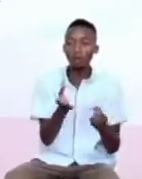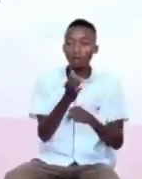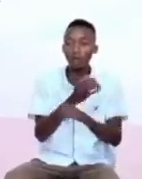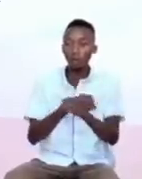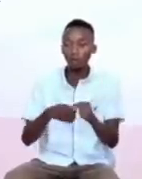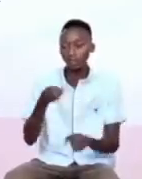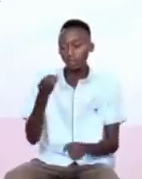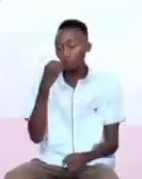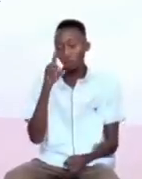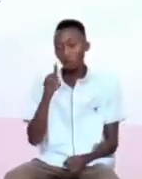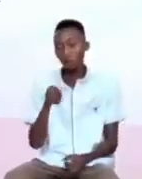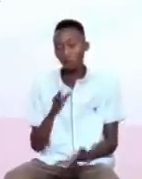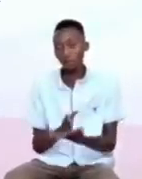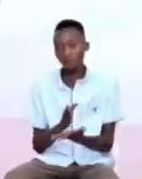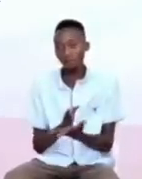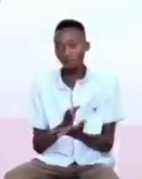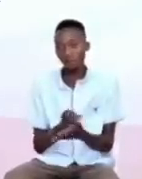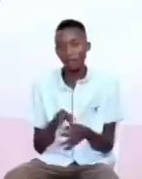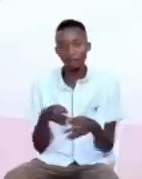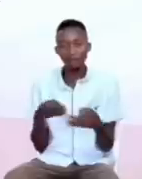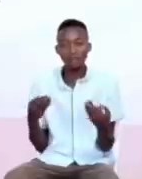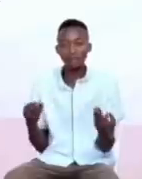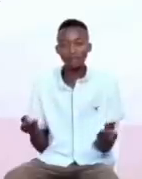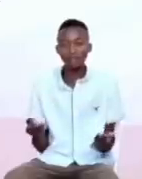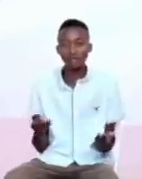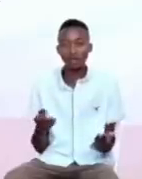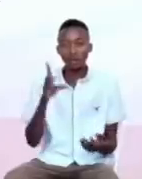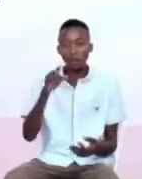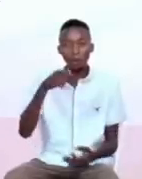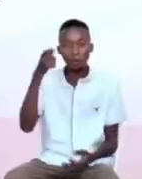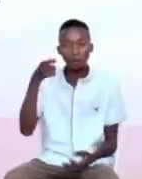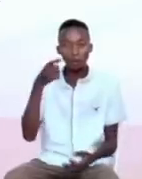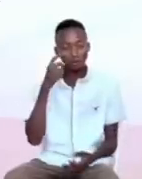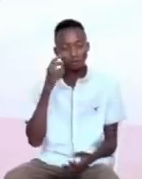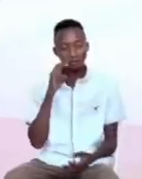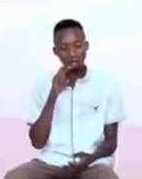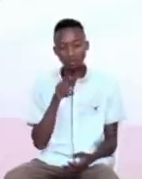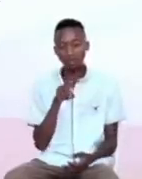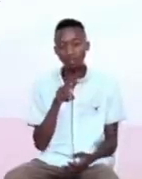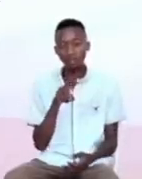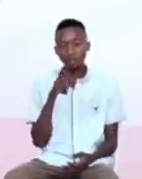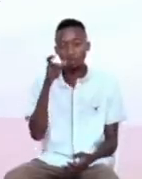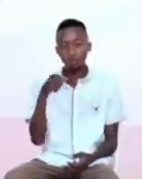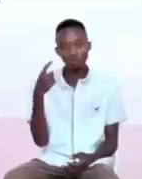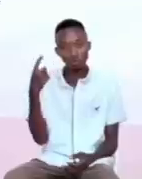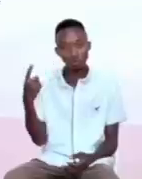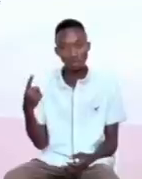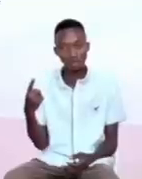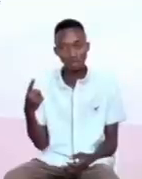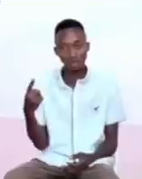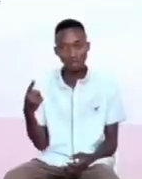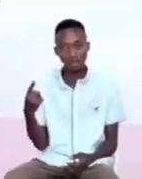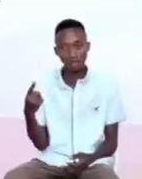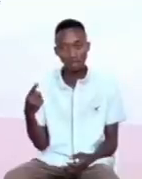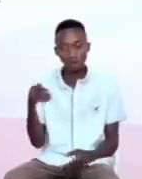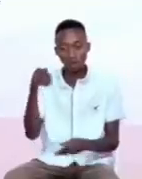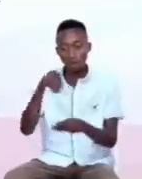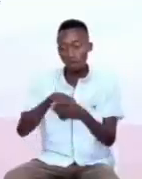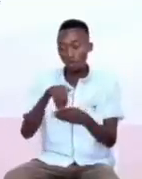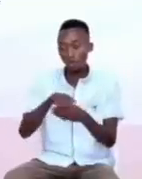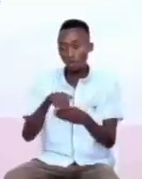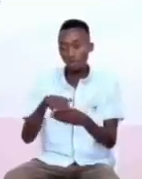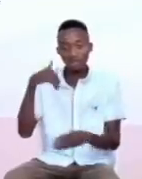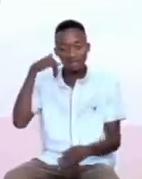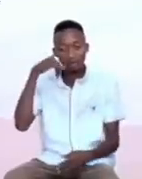Hayupo. Hata hivyo nikiongea hivi kuna watu wananitazama, mmoja alicomment siku moja wakati nafundisha hivi, akacomment chini kwenye YouTube.